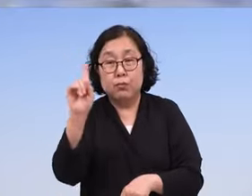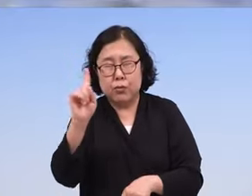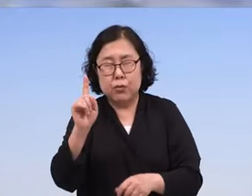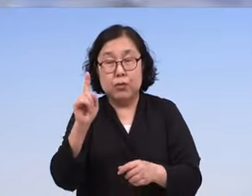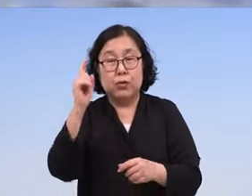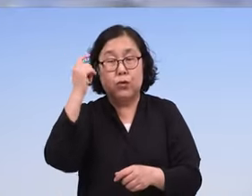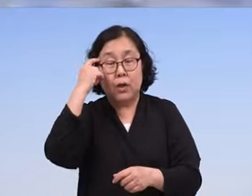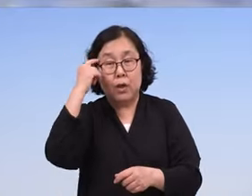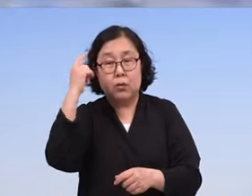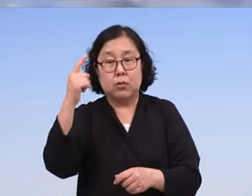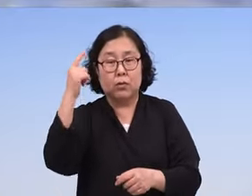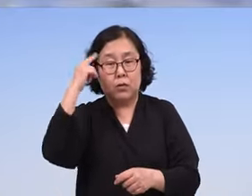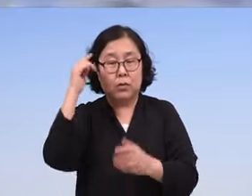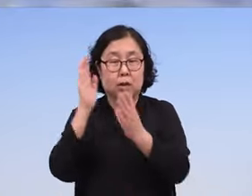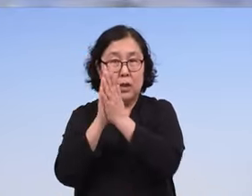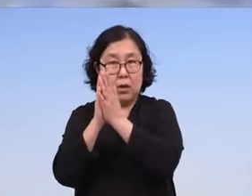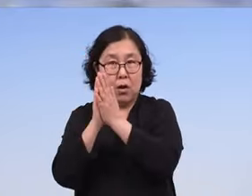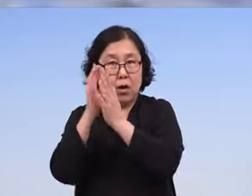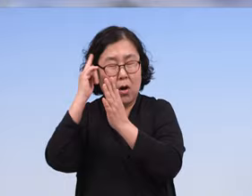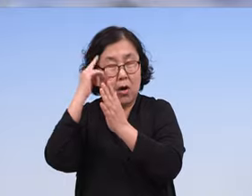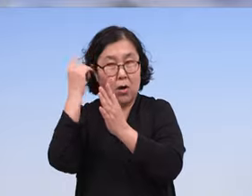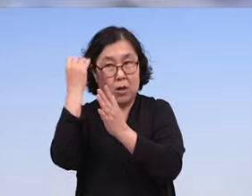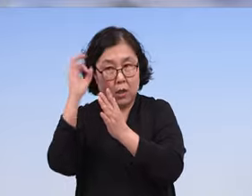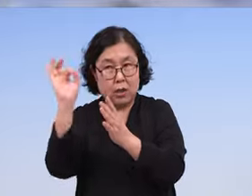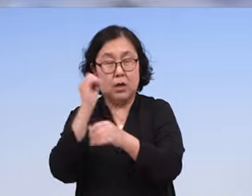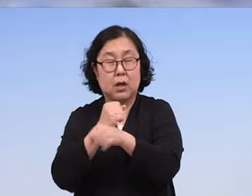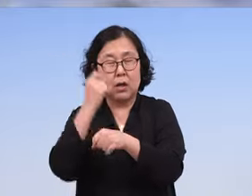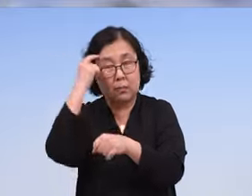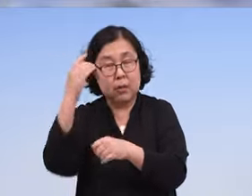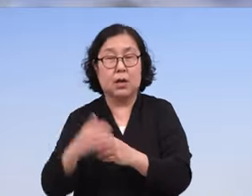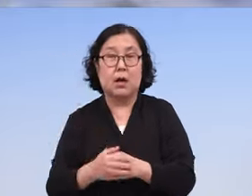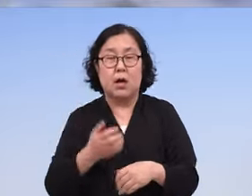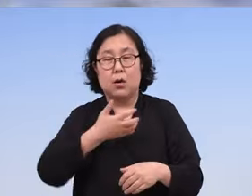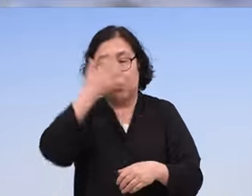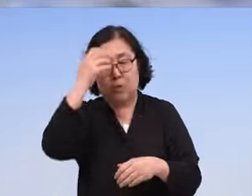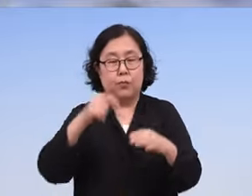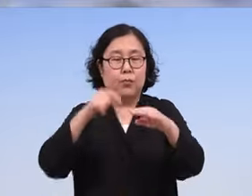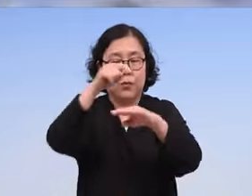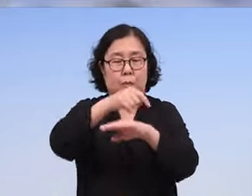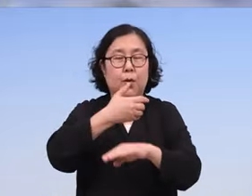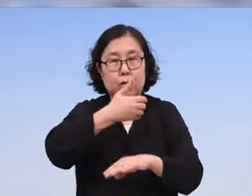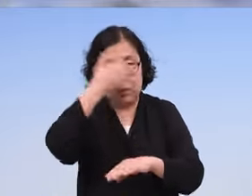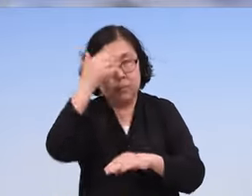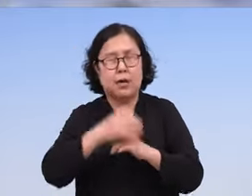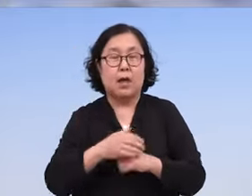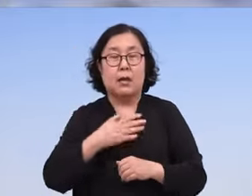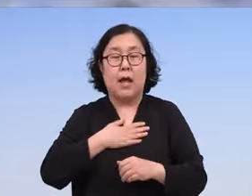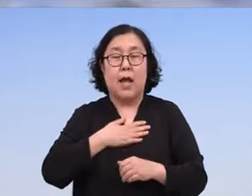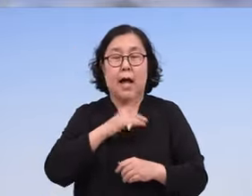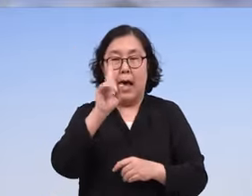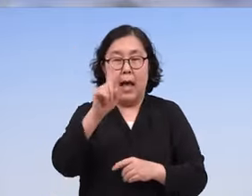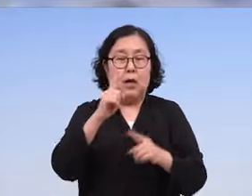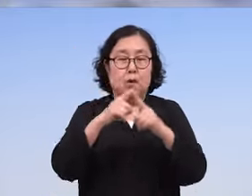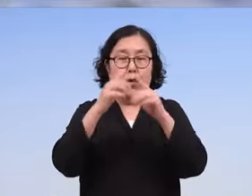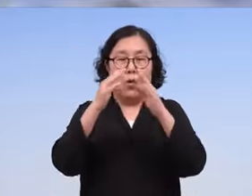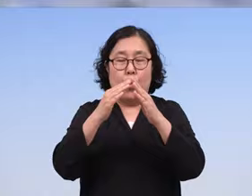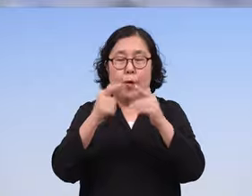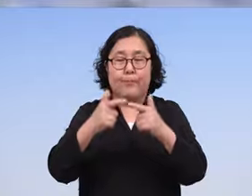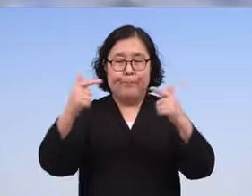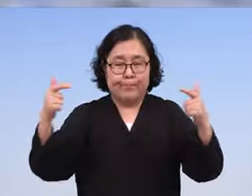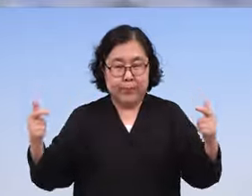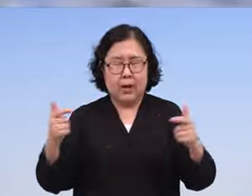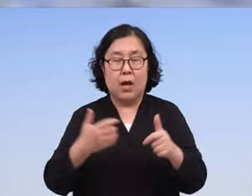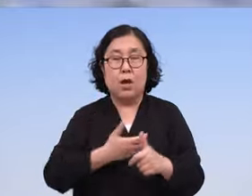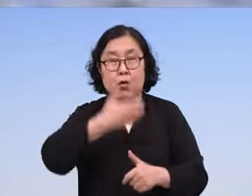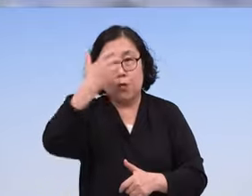아닌데 무슨 생각으로 그 찬성해 주셨습니까? 그게 꿈 넘어 꿈이거든요. 내 한 교회 잘 되는 건 내 한 교회